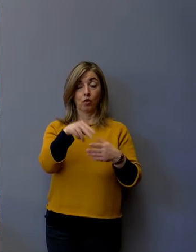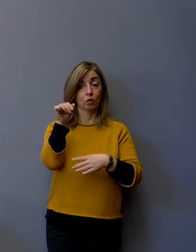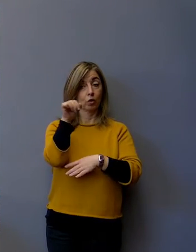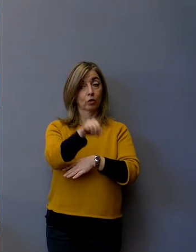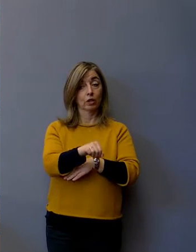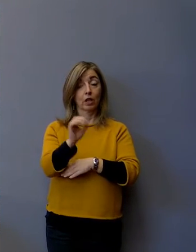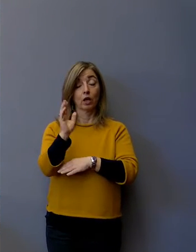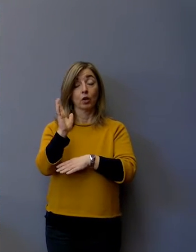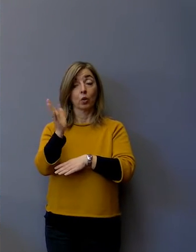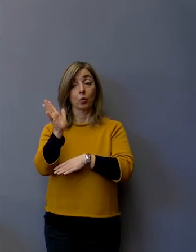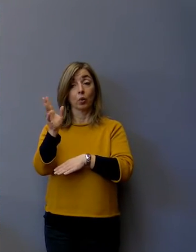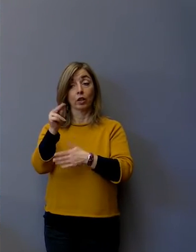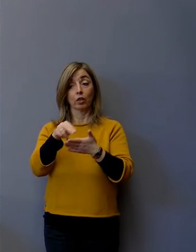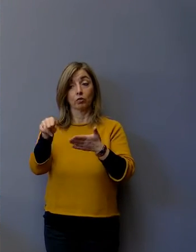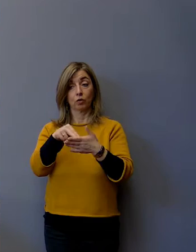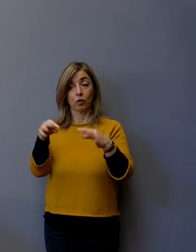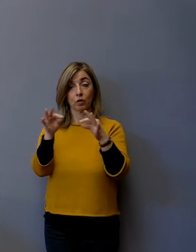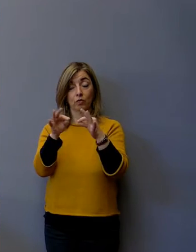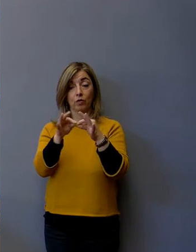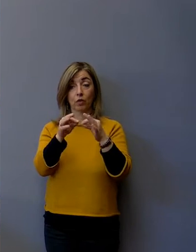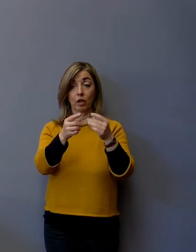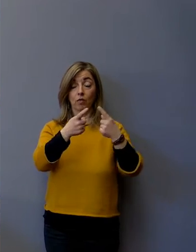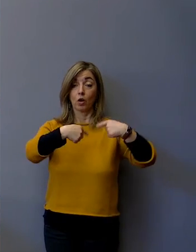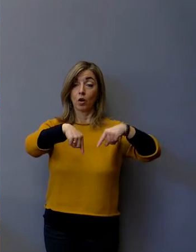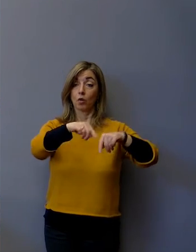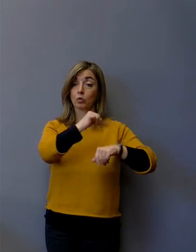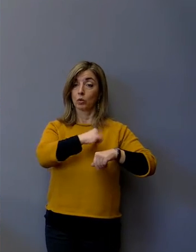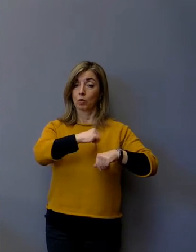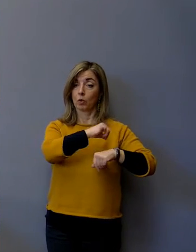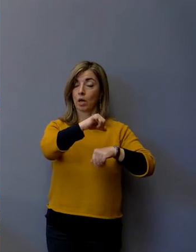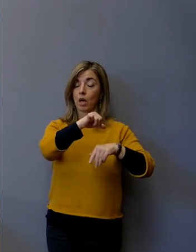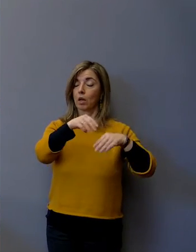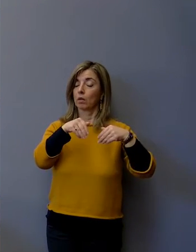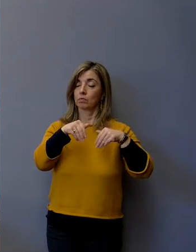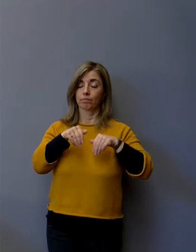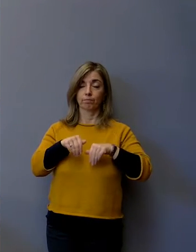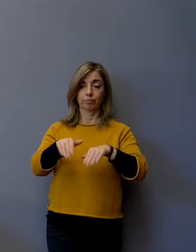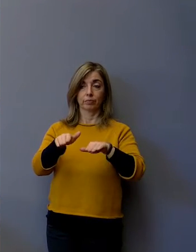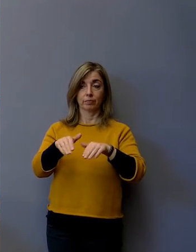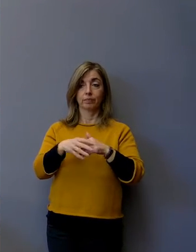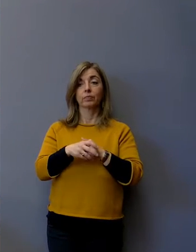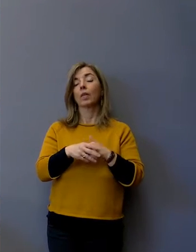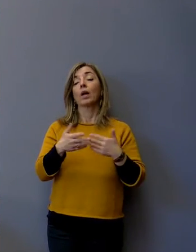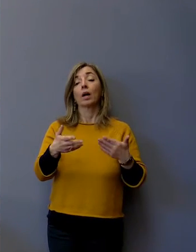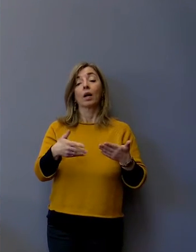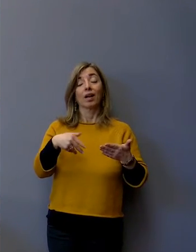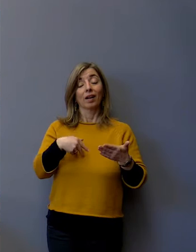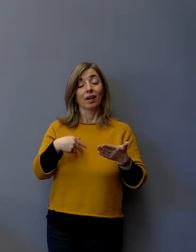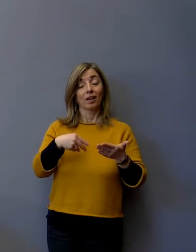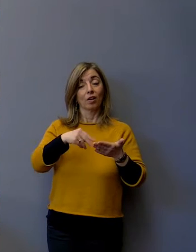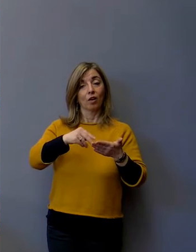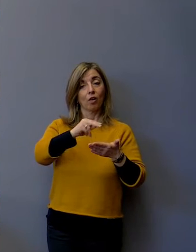comunale respinge pongo ora in votazione una serie di ordine del giorno a firma consigliere terrile